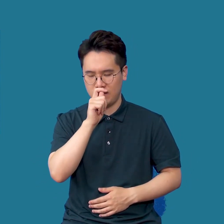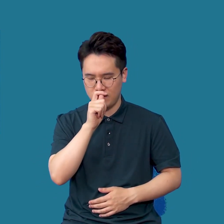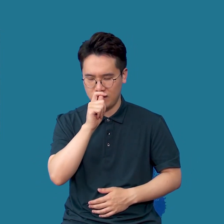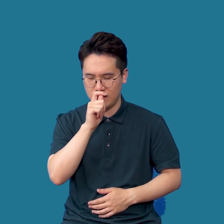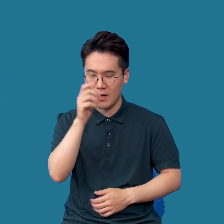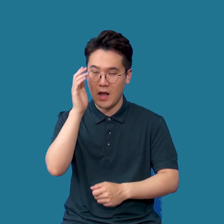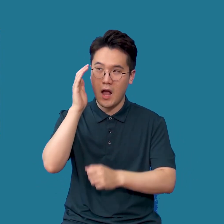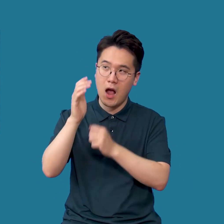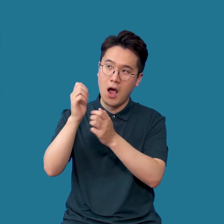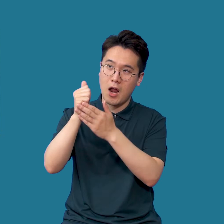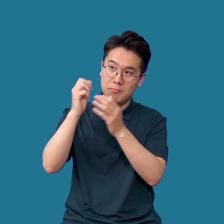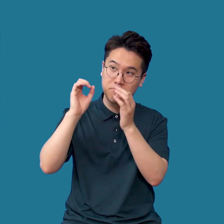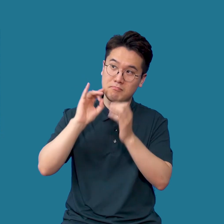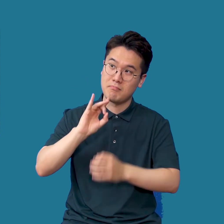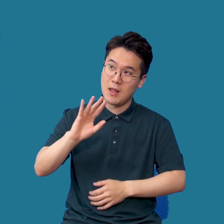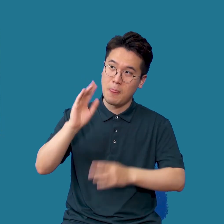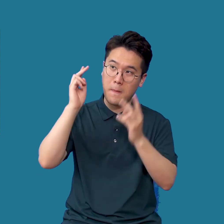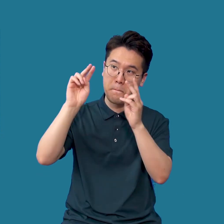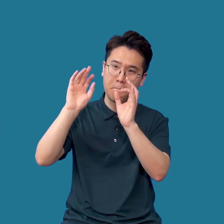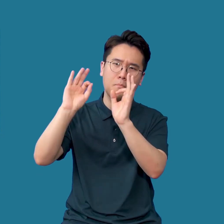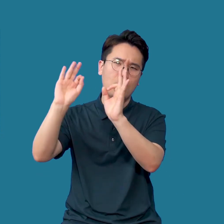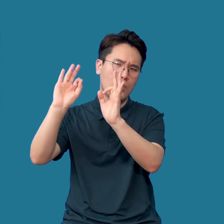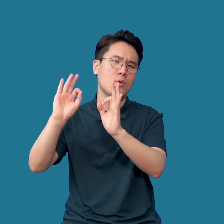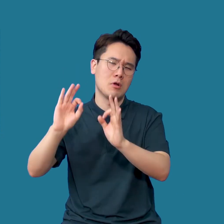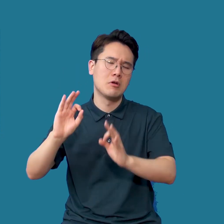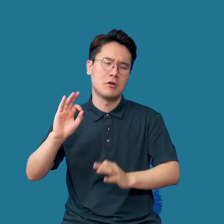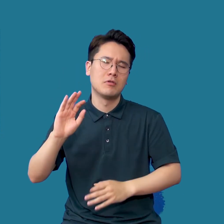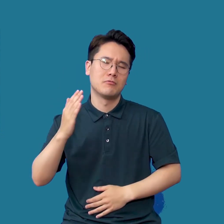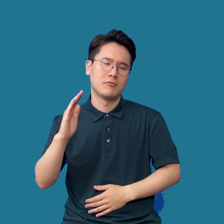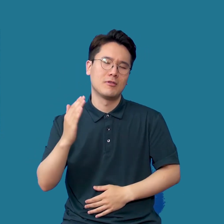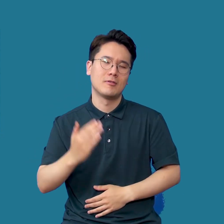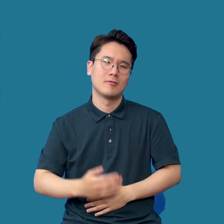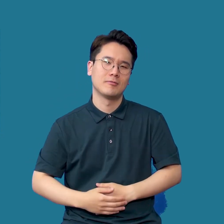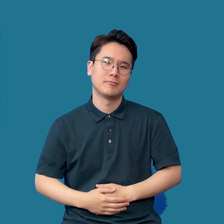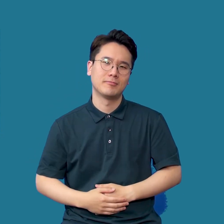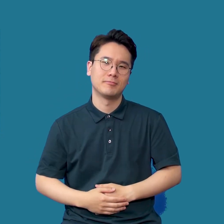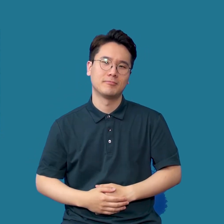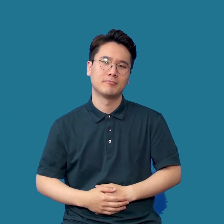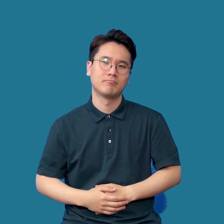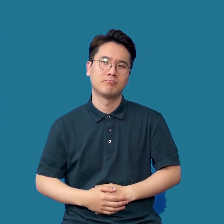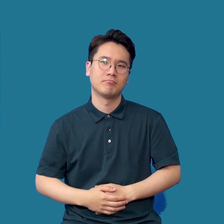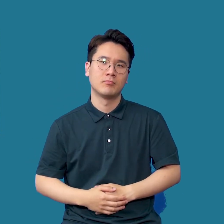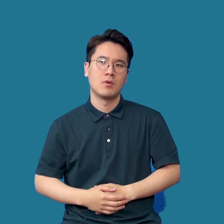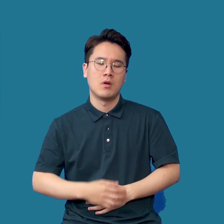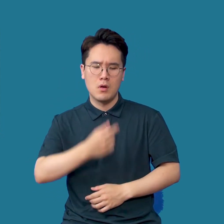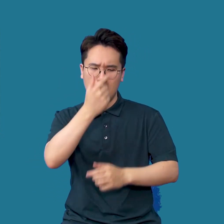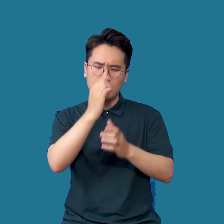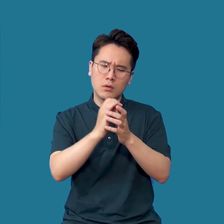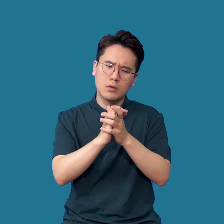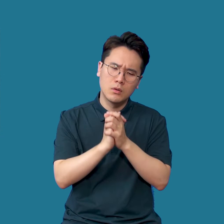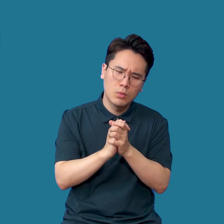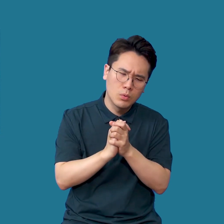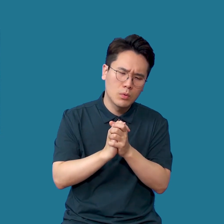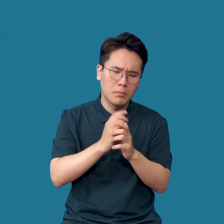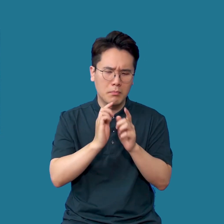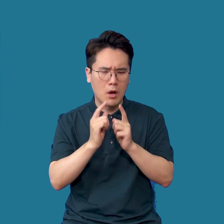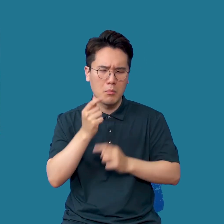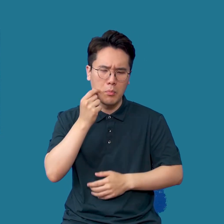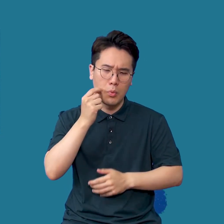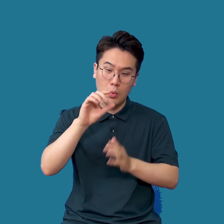있어도 됩니다. 도무지 기도가 나오지 않을 때는 그냥 하나님 앞에 나와서 그냥 엎드려